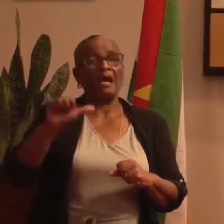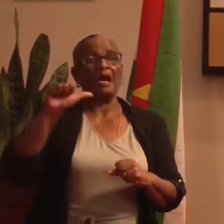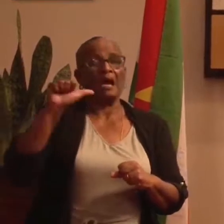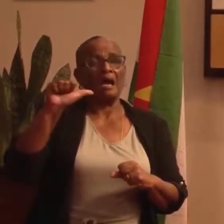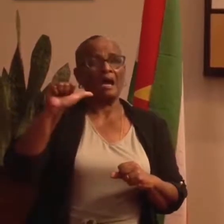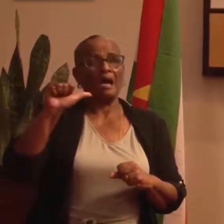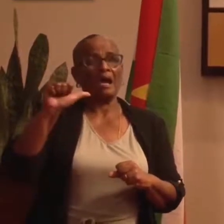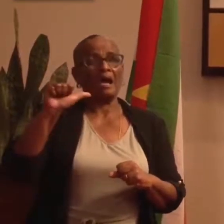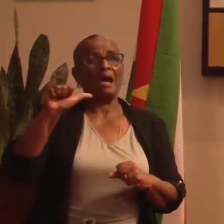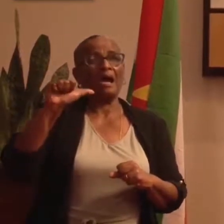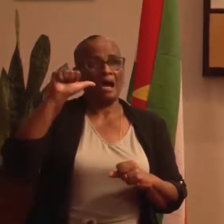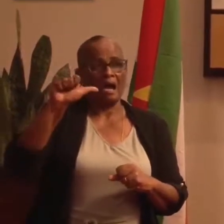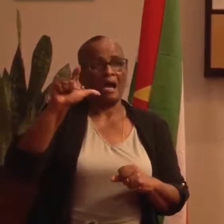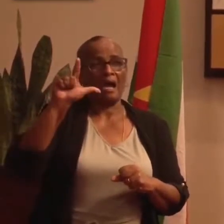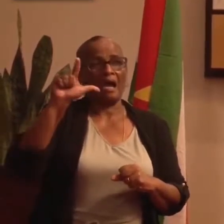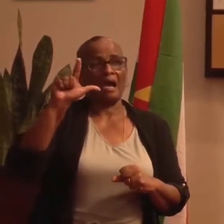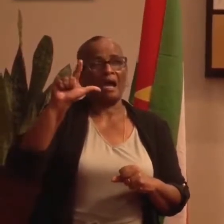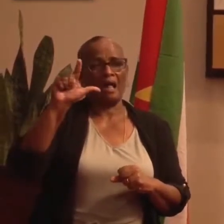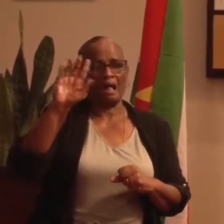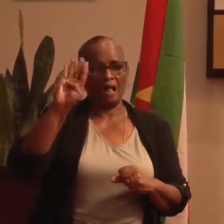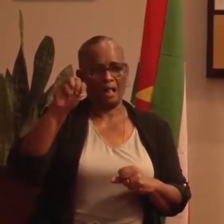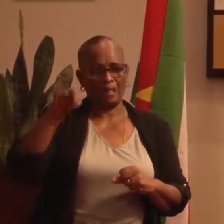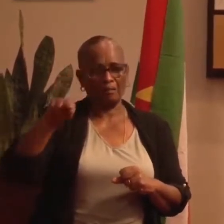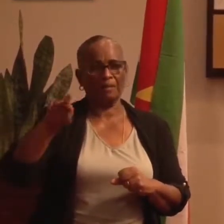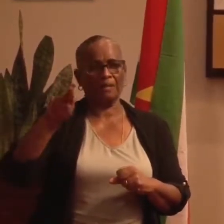Albert R. Ramdien.